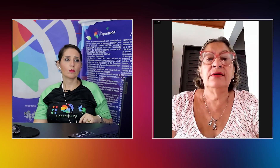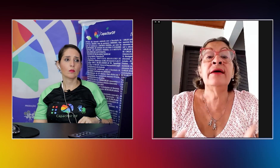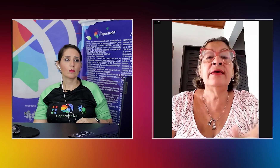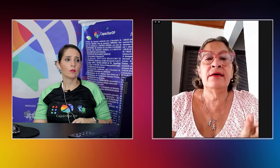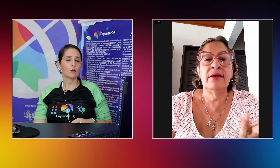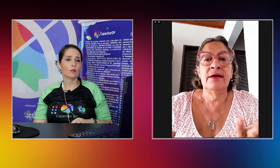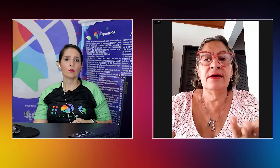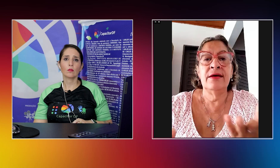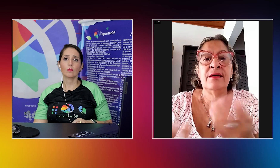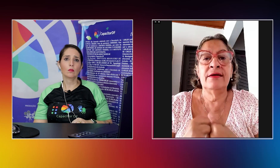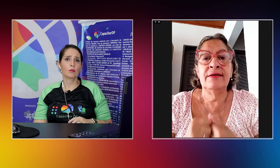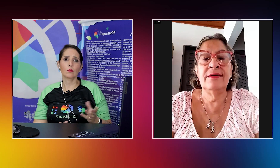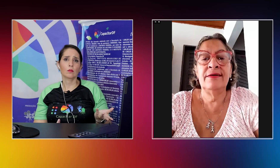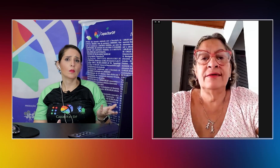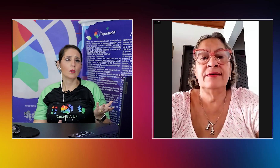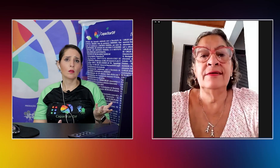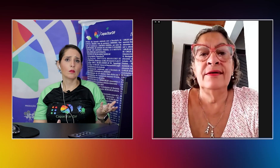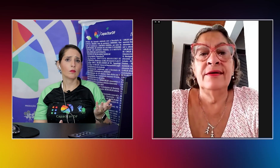E aí?